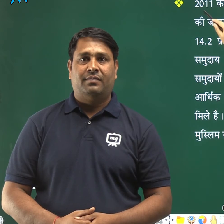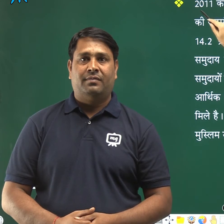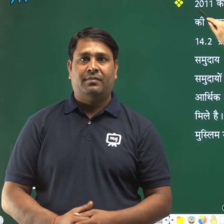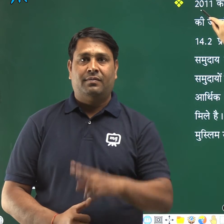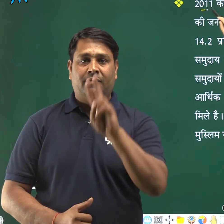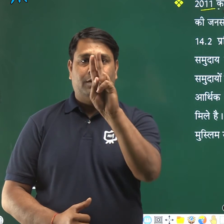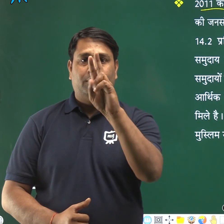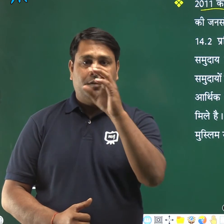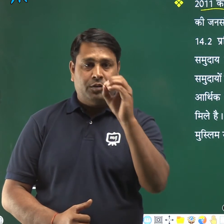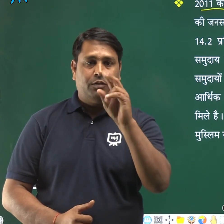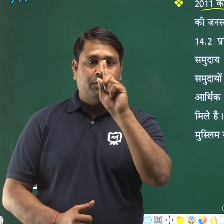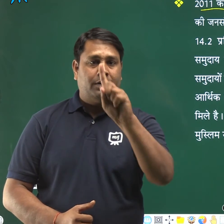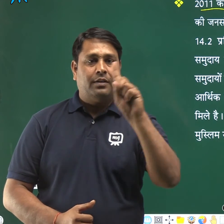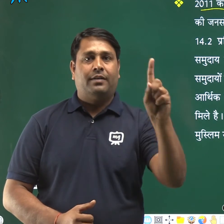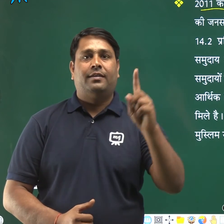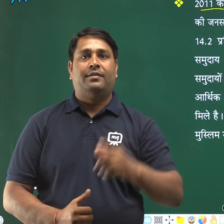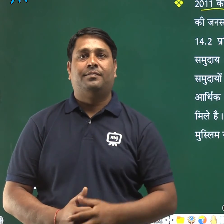2011 की